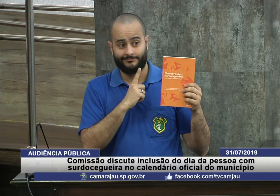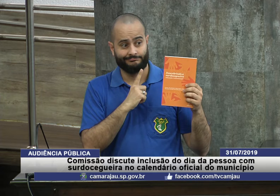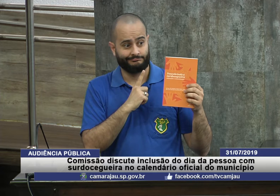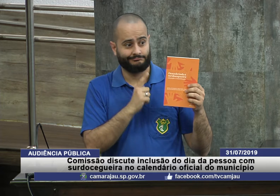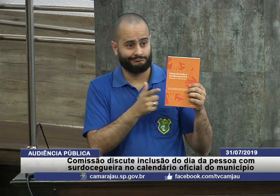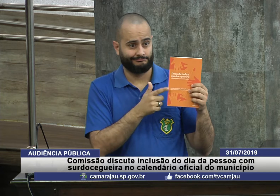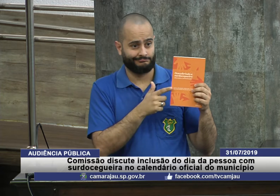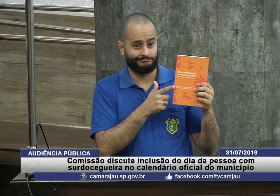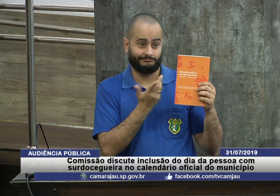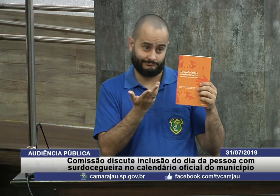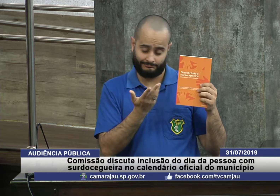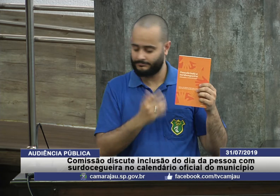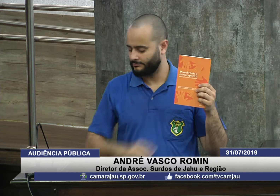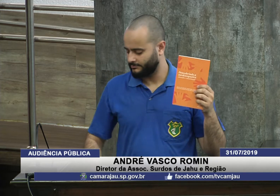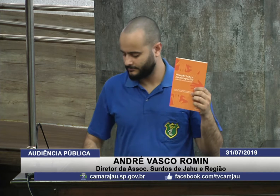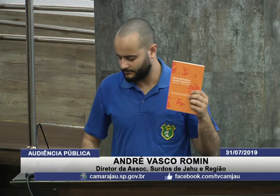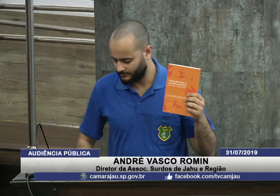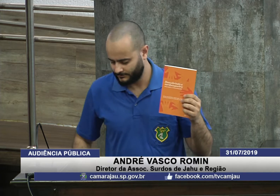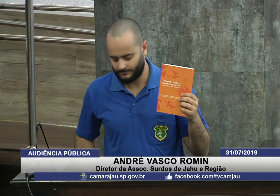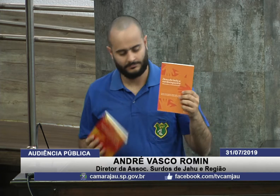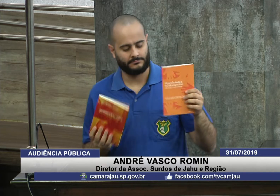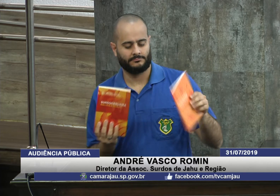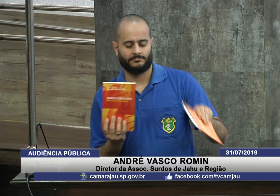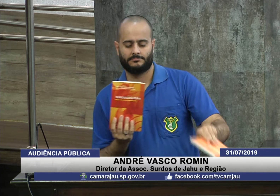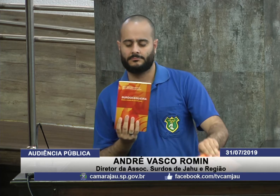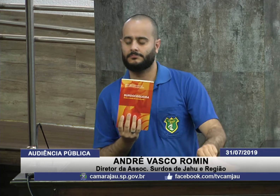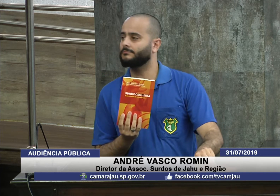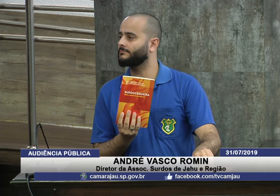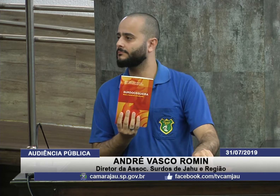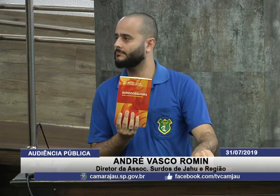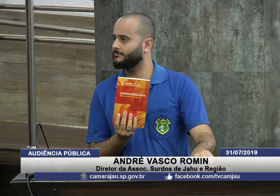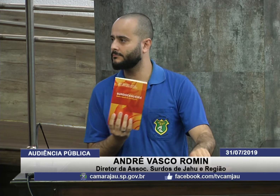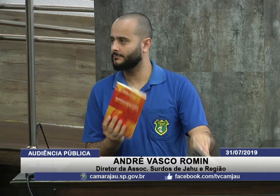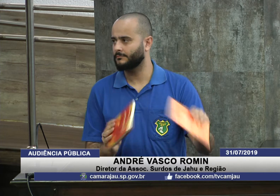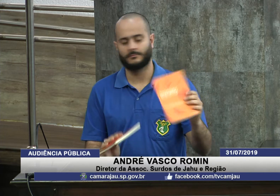ler um pouco mais sobre surdo-cegueira.